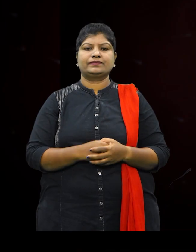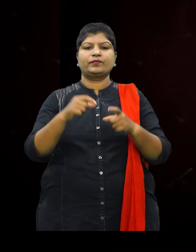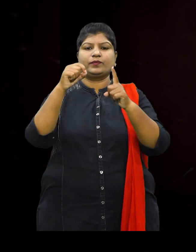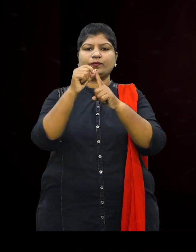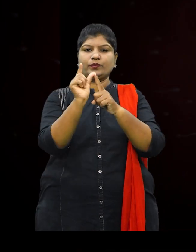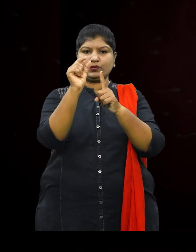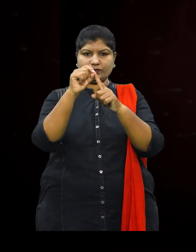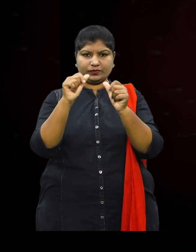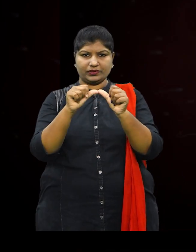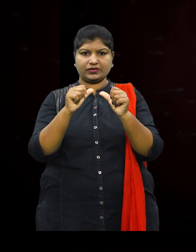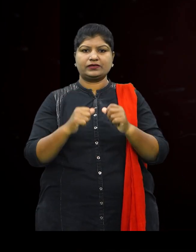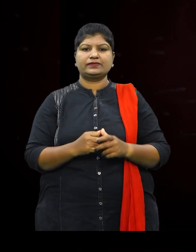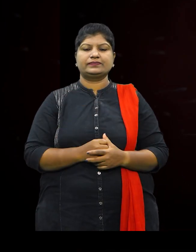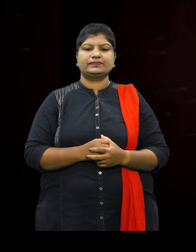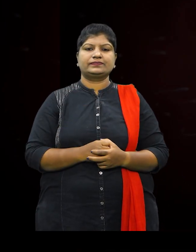डिंभी या झिल्ली,